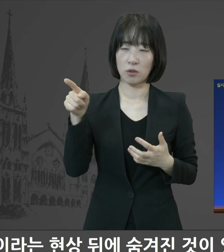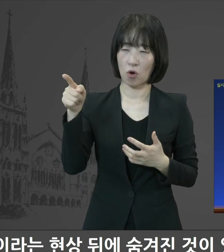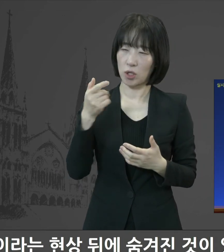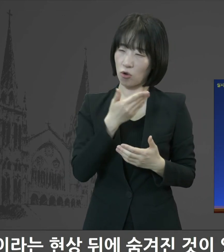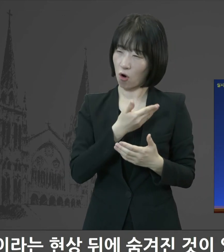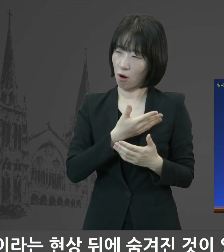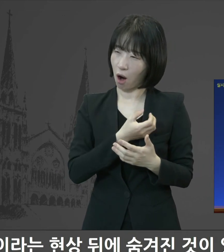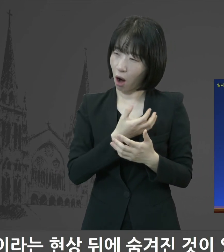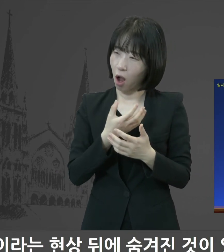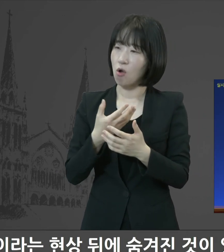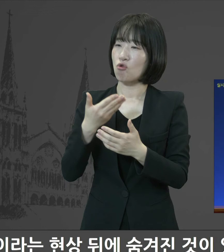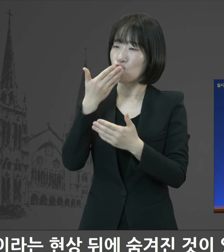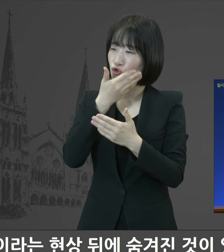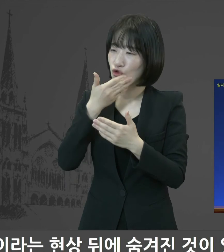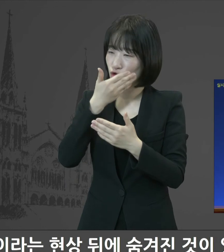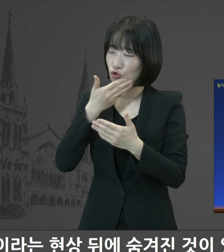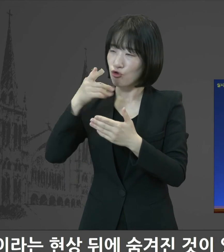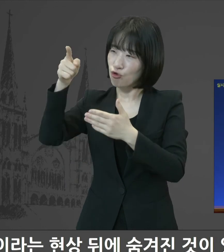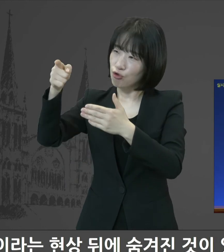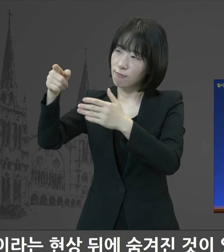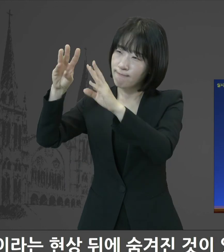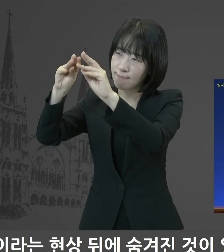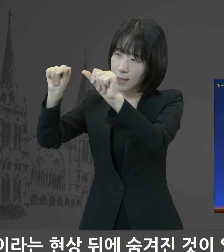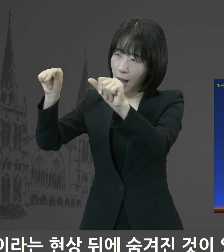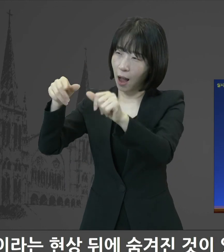흐르는 땅에 대한 탐욕이 있었던 겁니다.